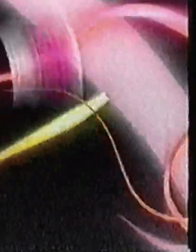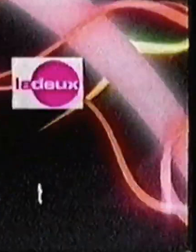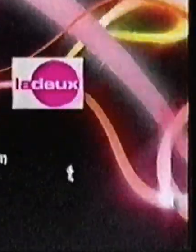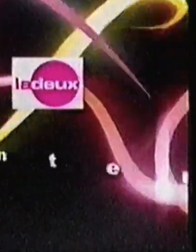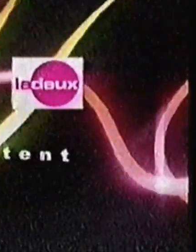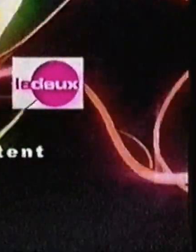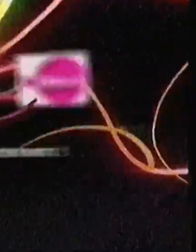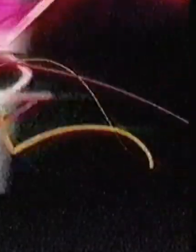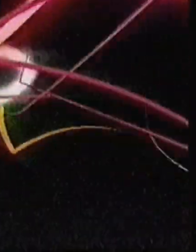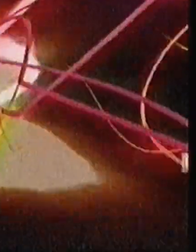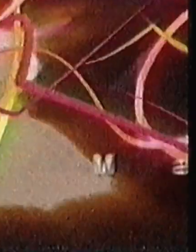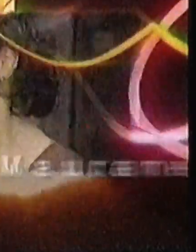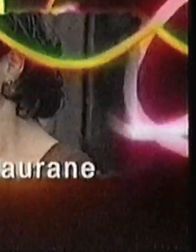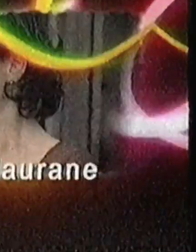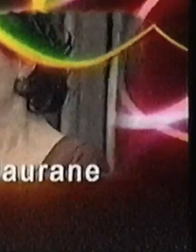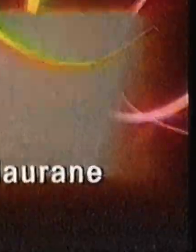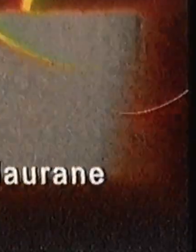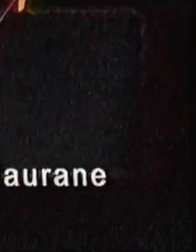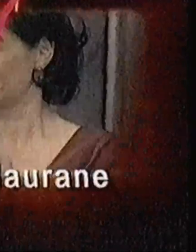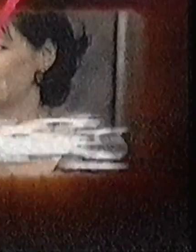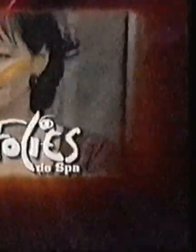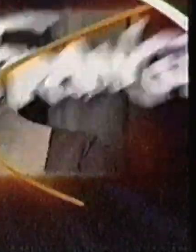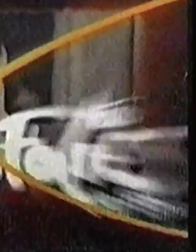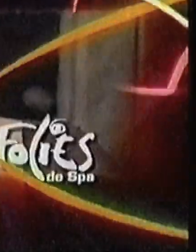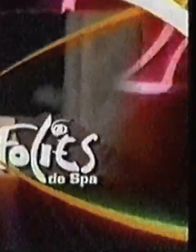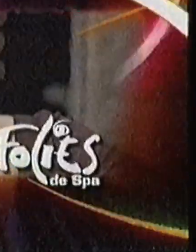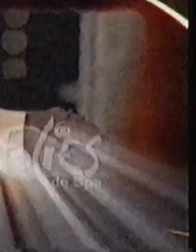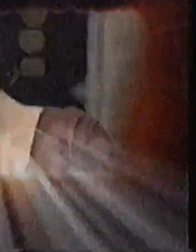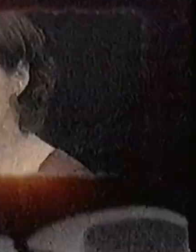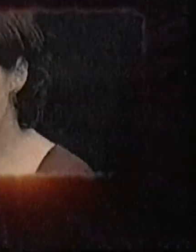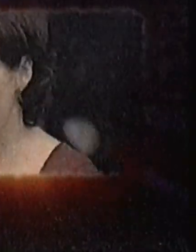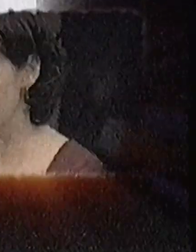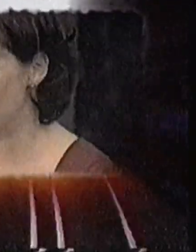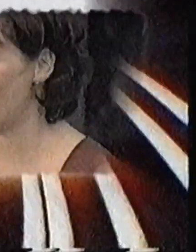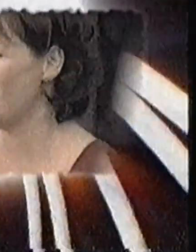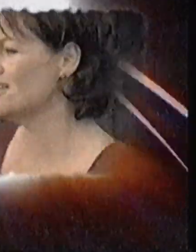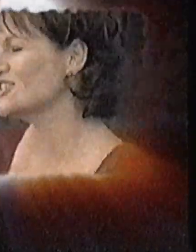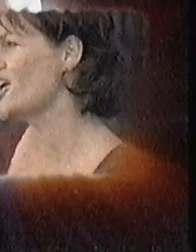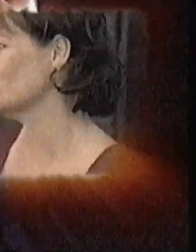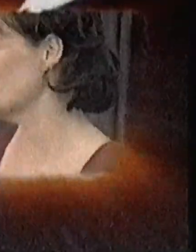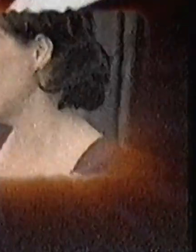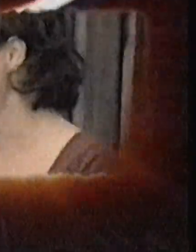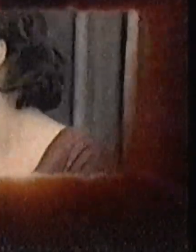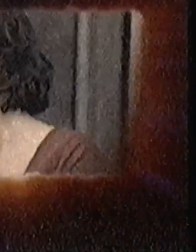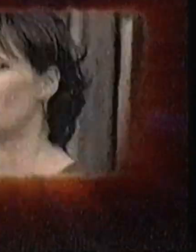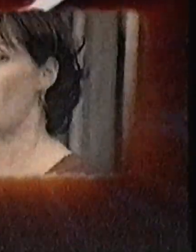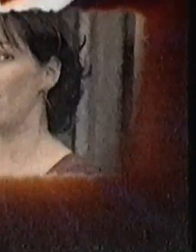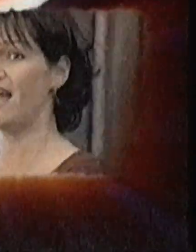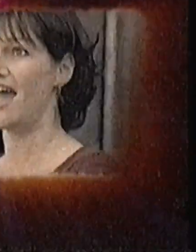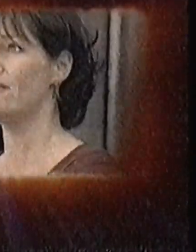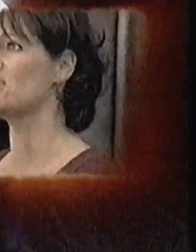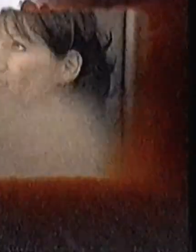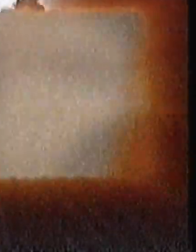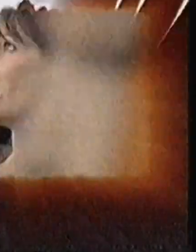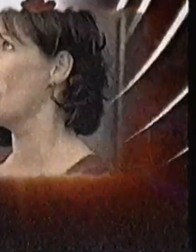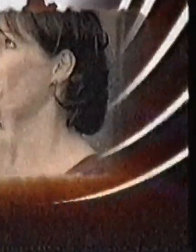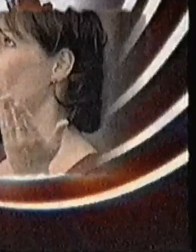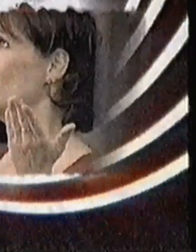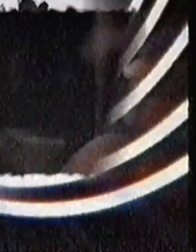La première et la deux présentent la Fête Amorane aux Francofolies de Spa. Quand les sangs, se mélangent, quand les